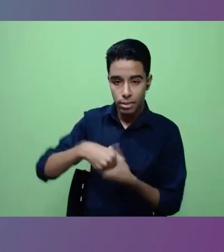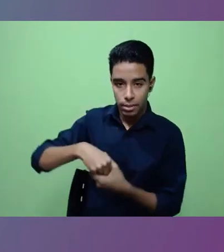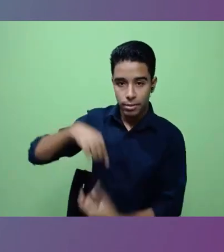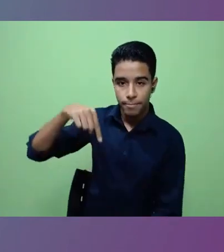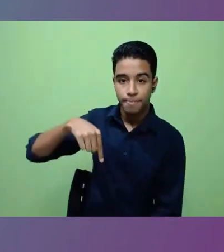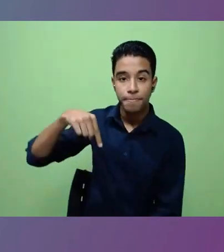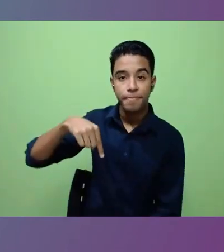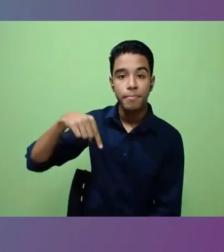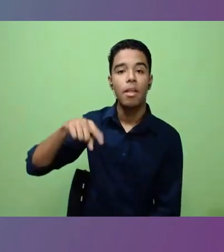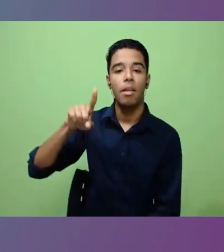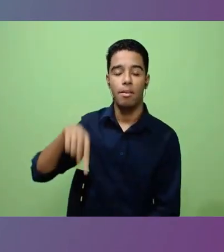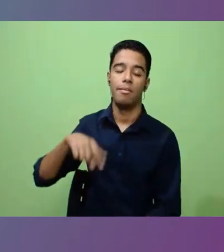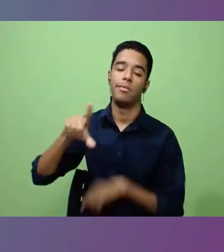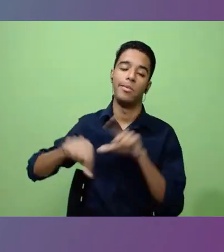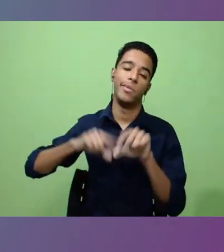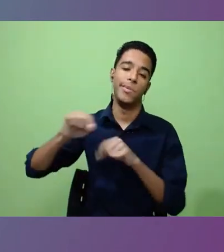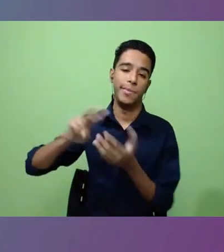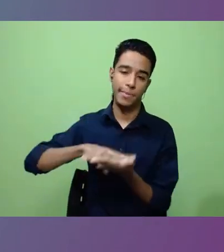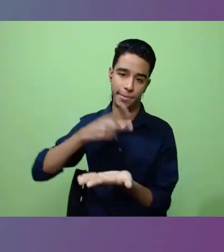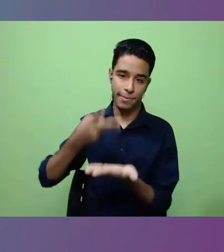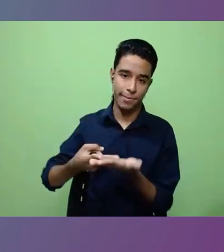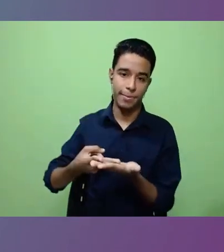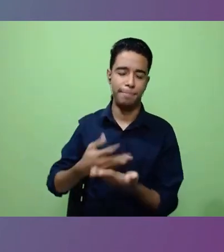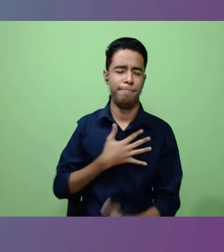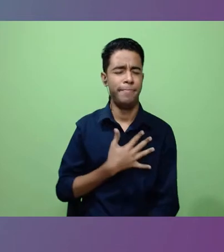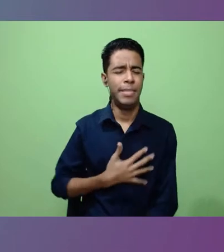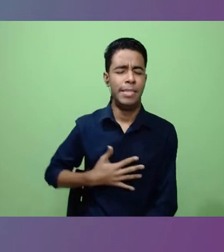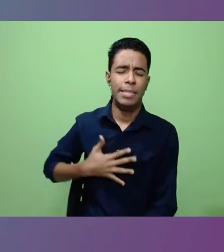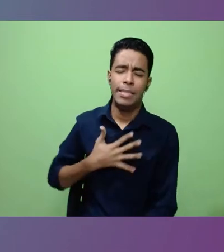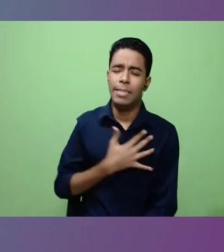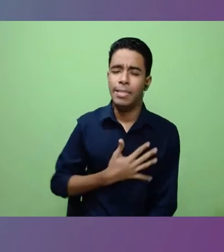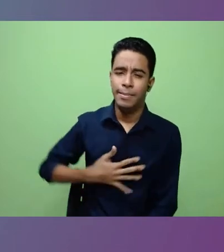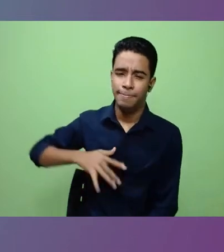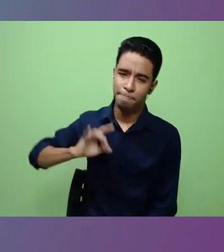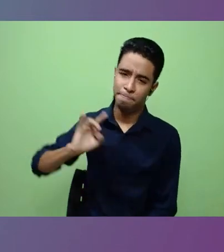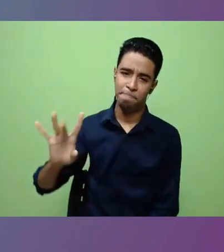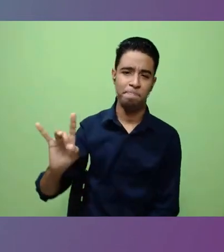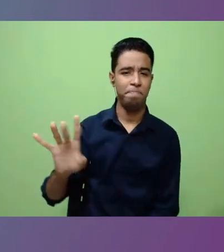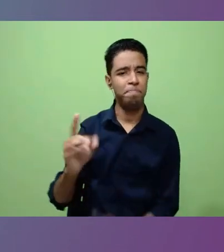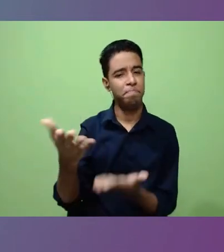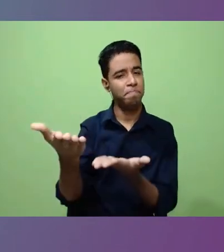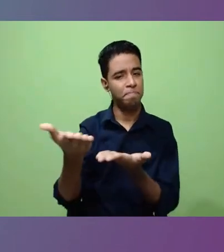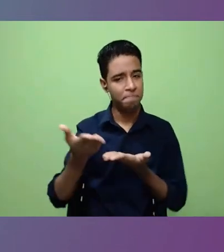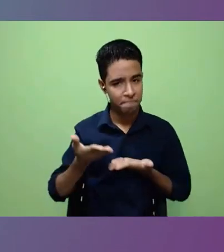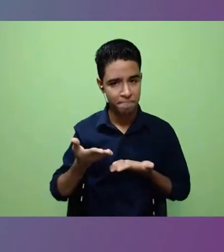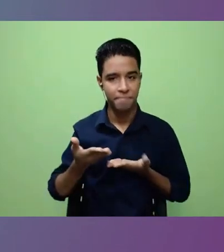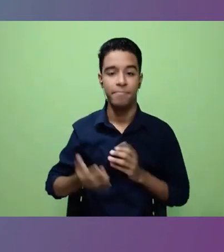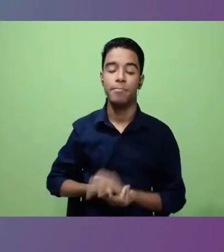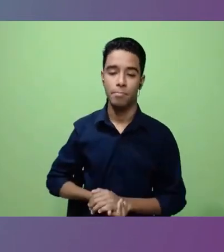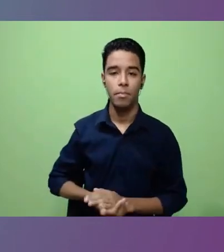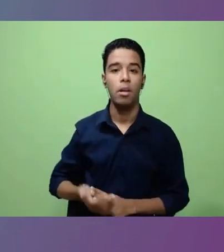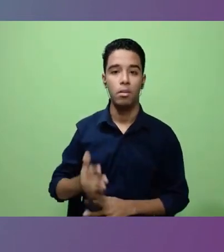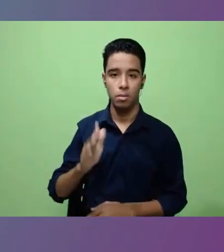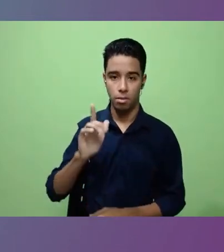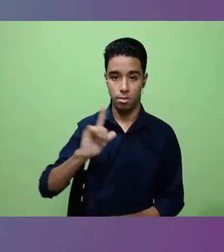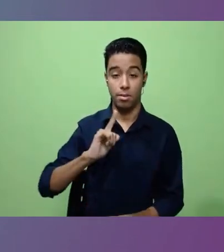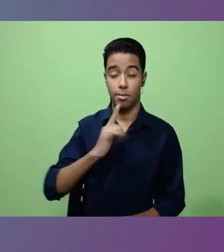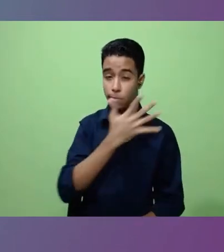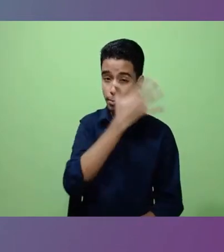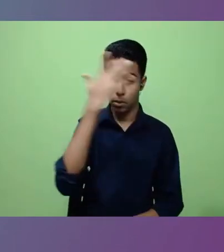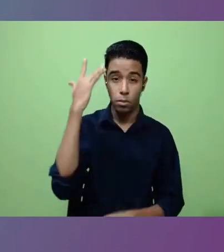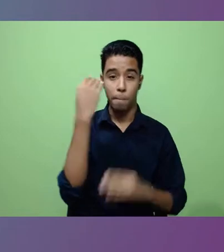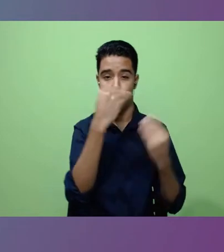escolhas tradutórias. Então, é um prazer receber todos vocês aqui. Vi que já tinha comentários a partir das 8h40